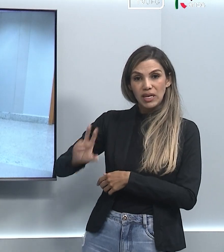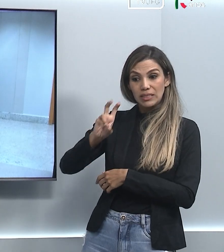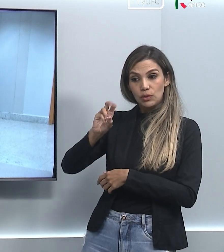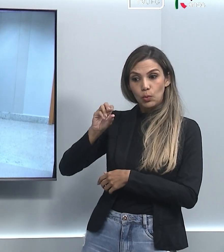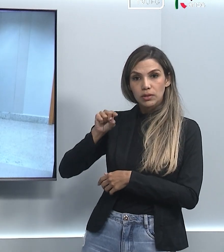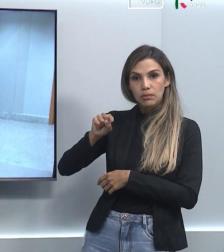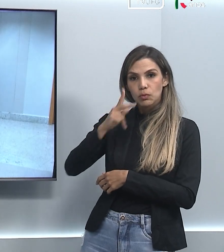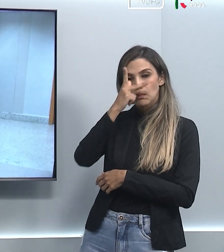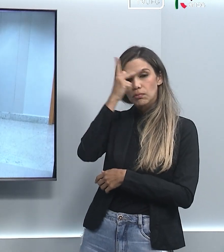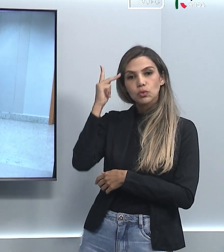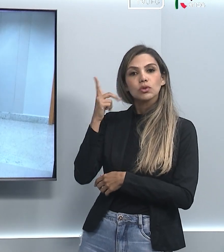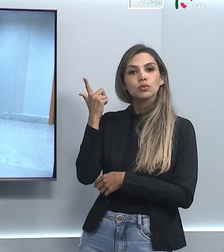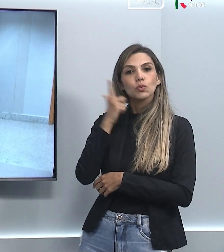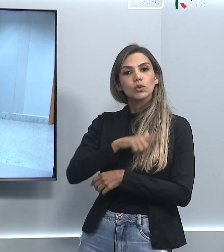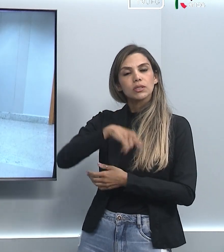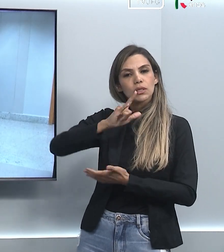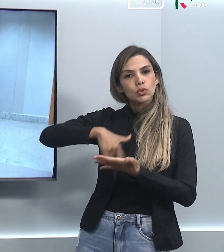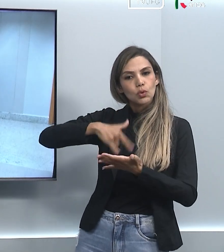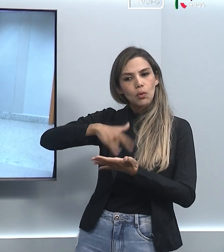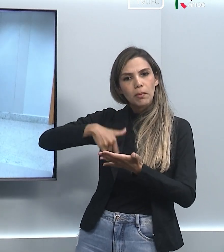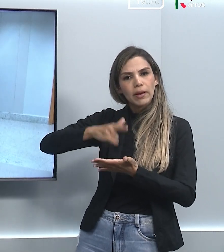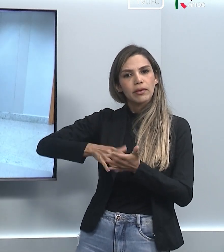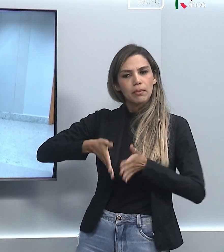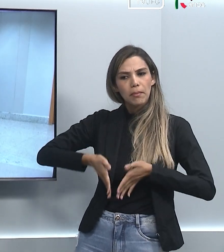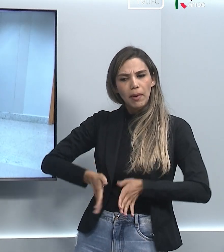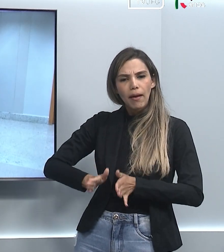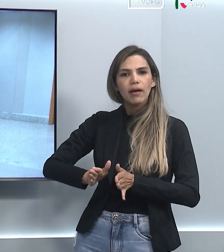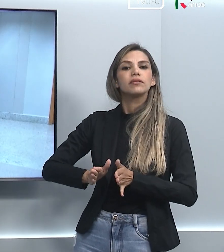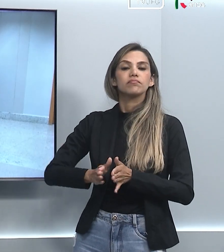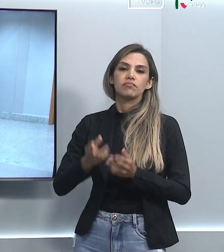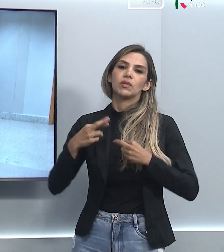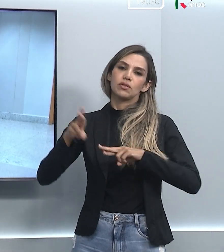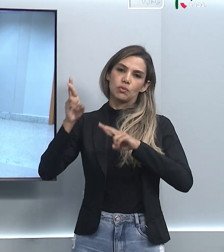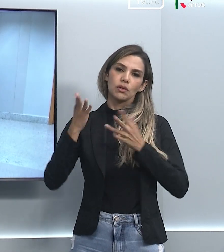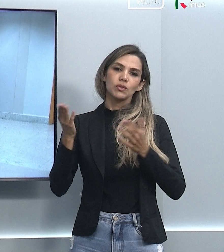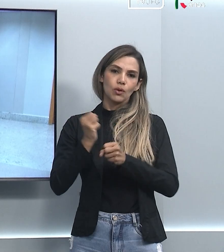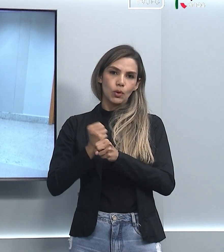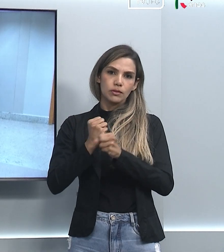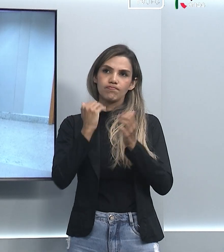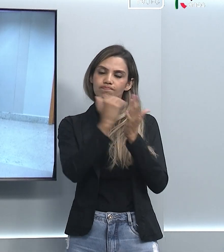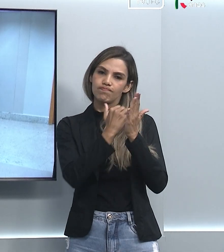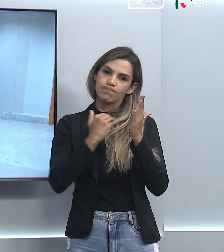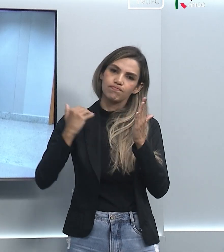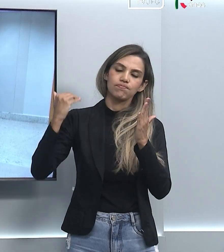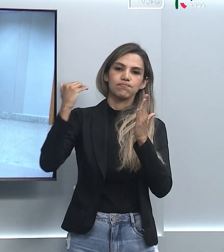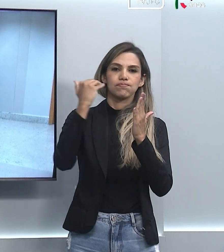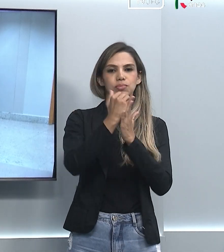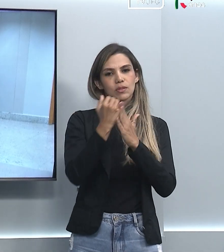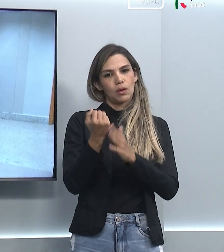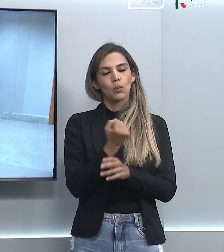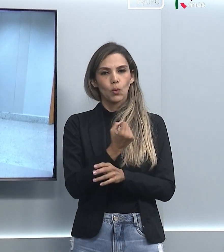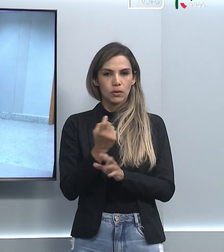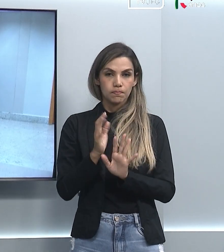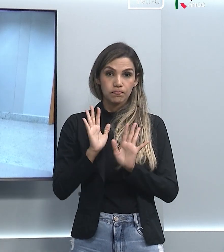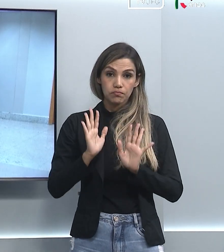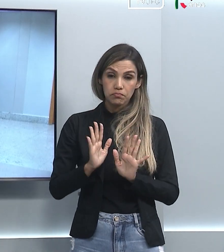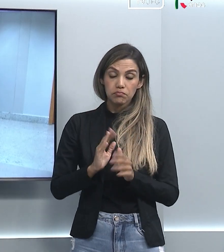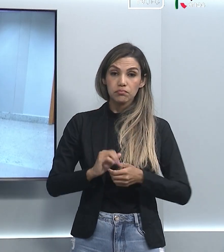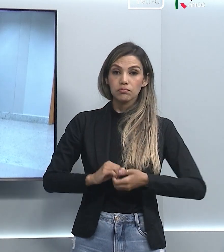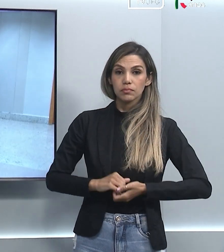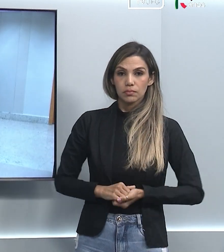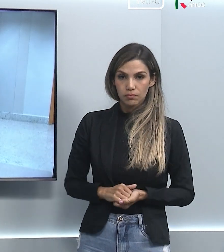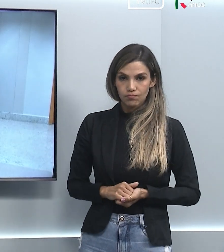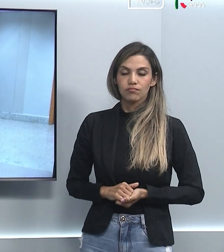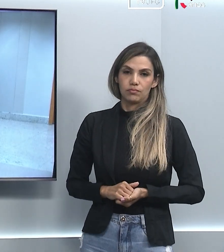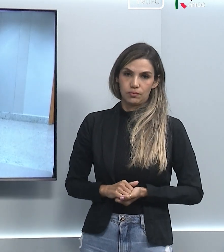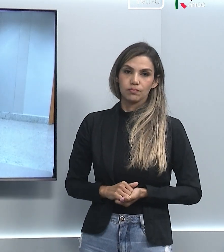documentos expedidos e certidões expedidas, e nós esperamos que esse ano o número aumente. Por quê? Porque aqui